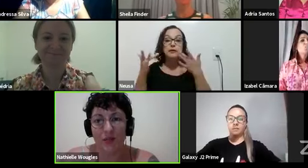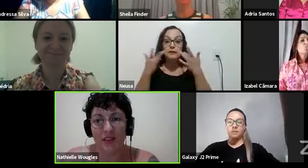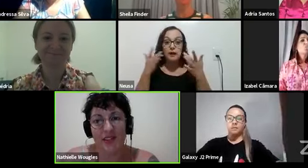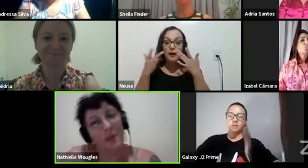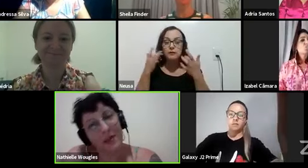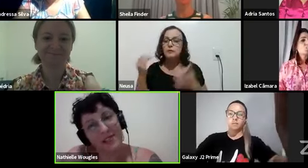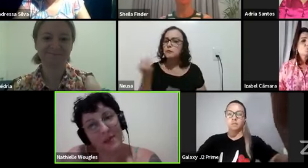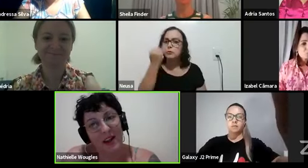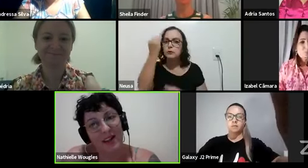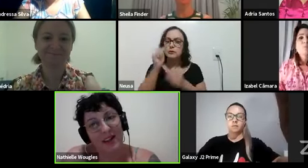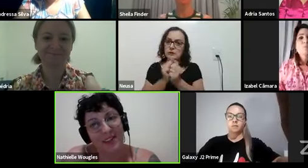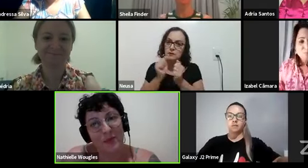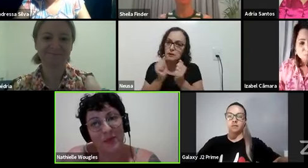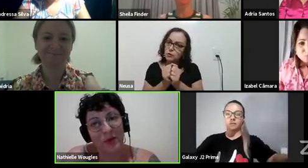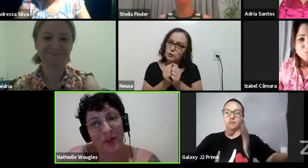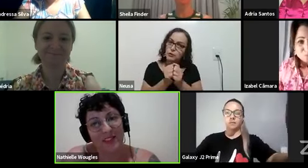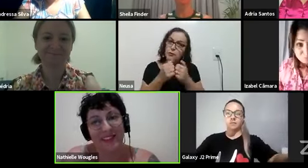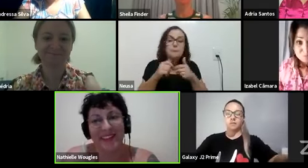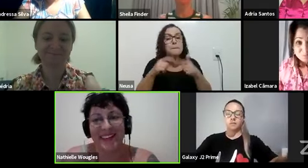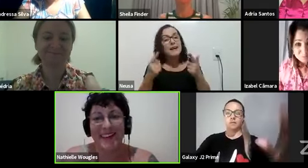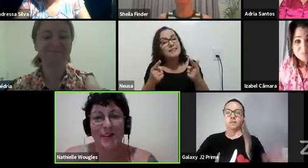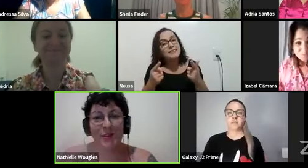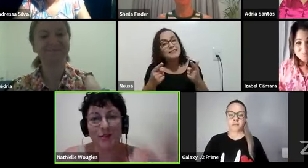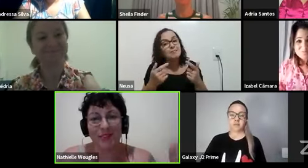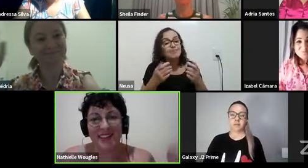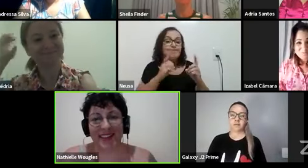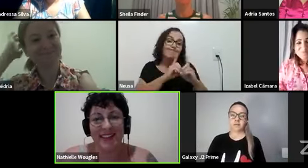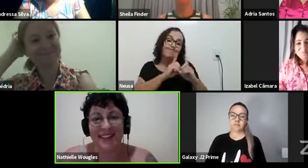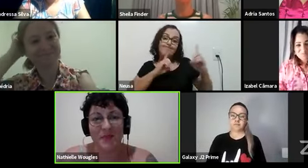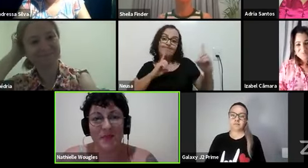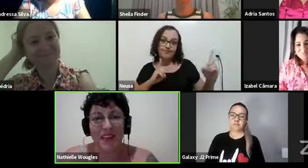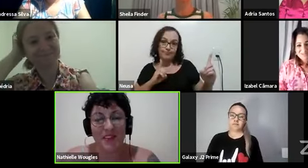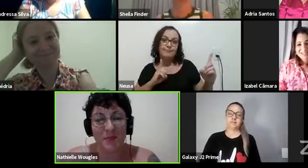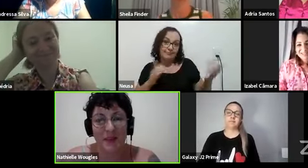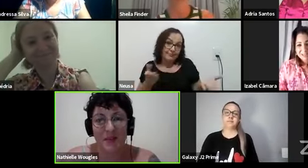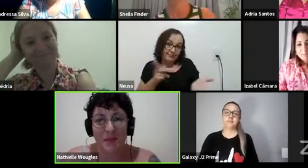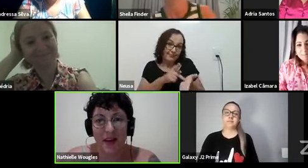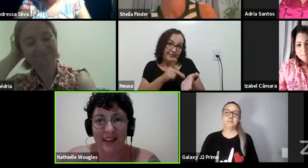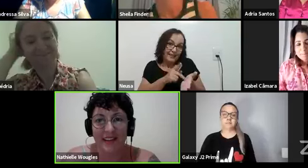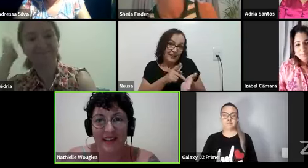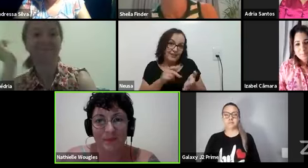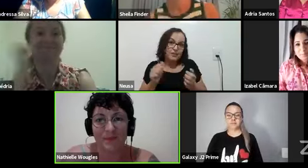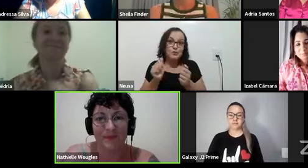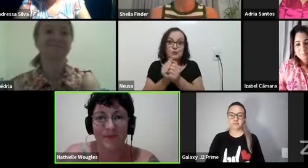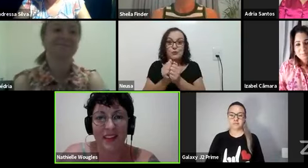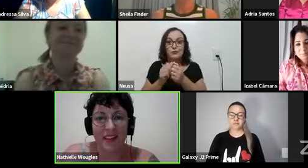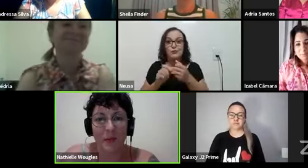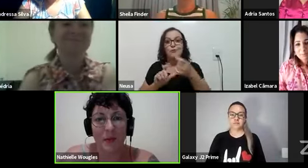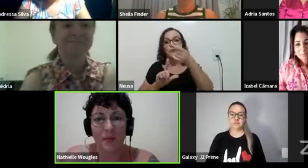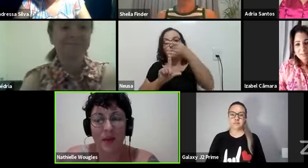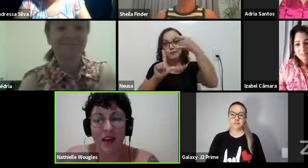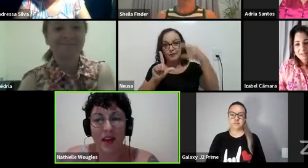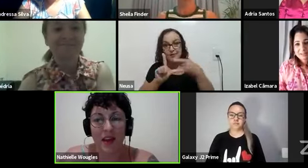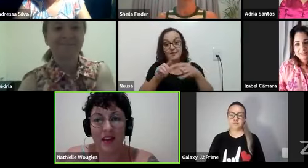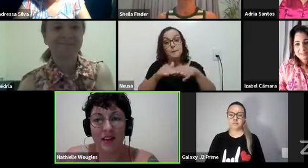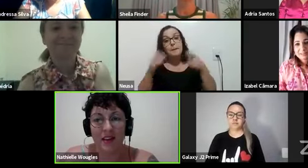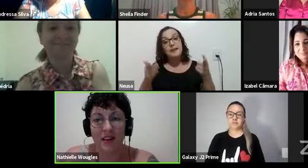estar juntas, mas separadas, né? Por enquanto, juntas aqui nesse ambiente, mas separadas. E